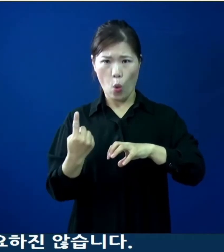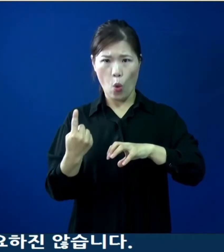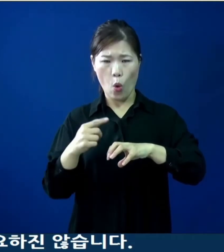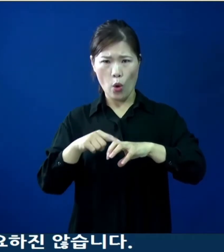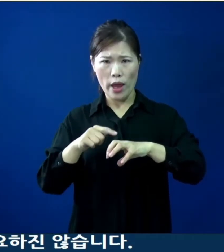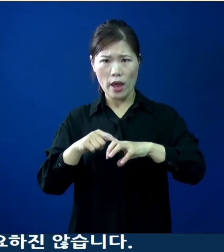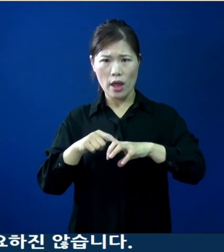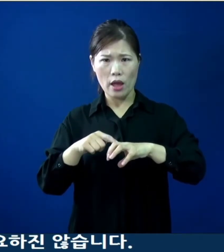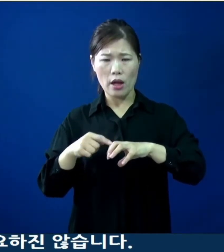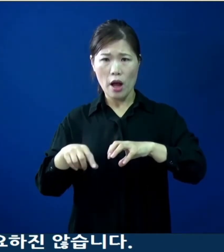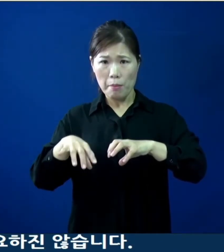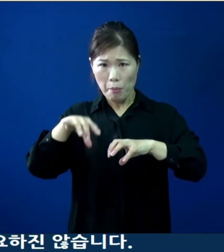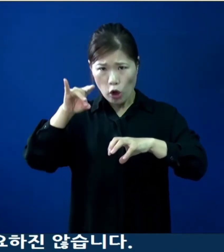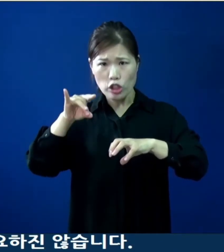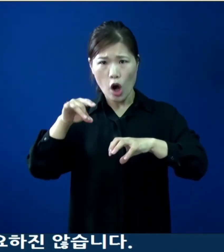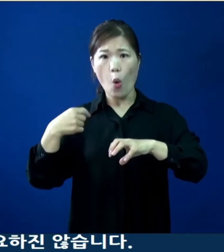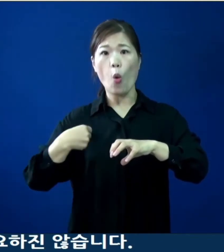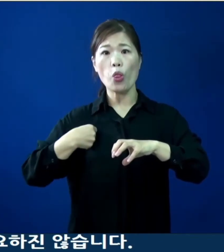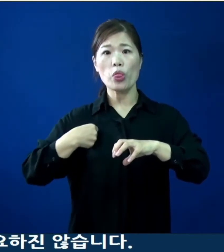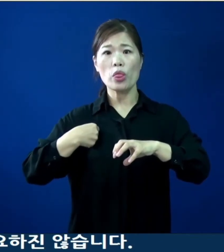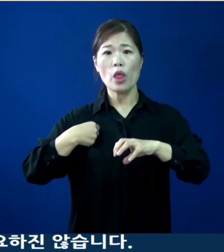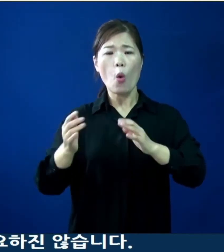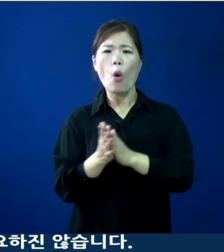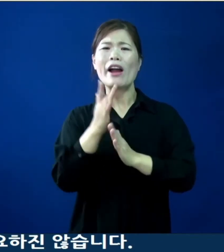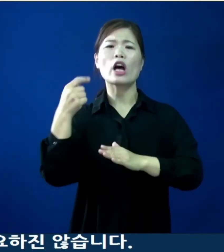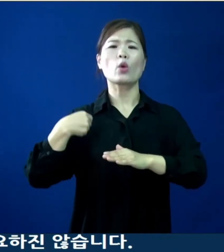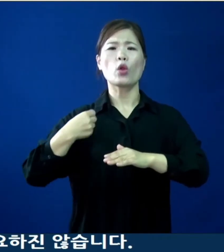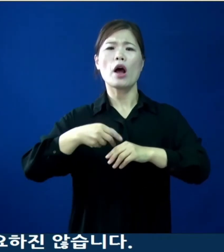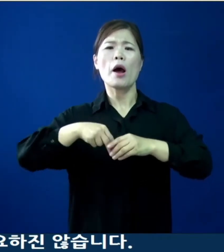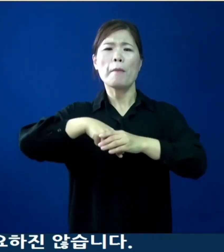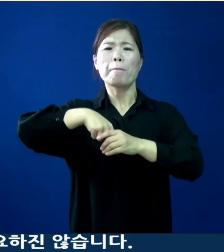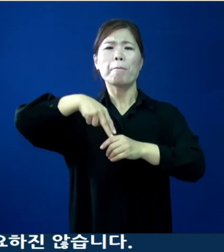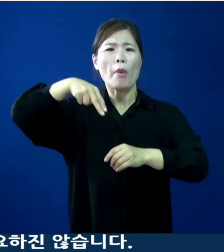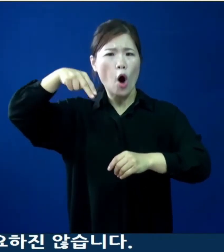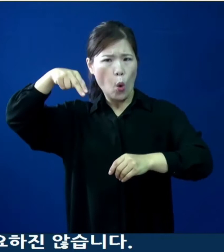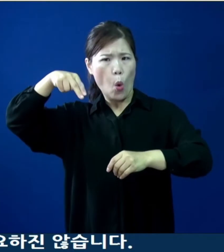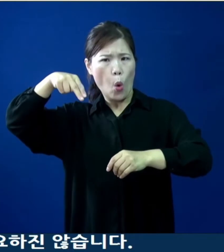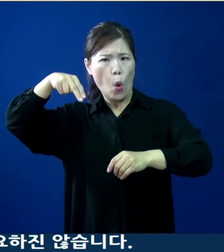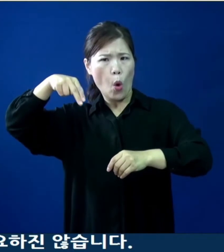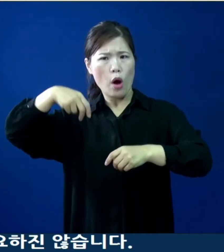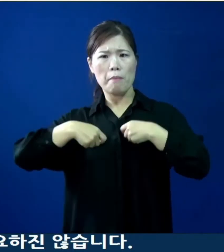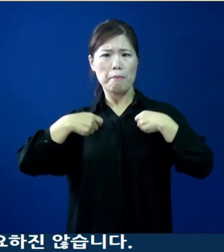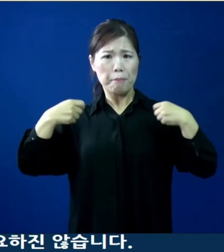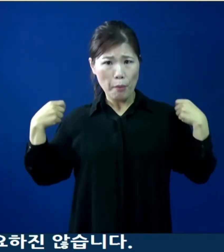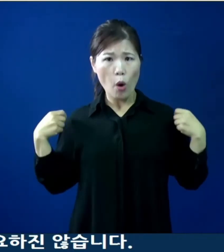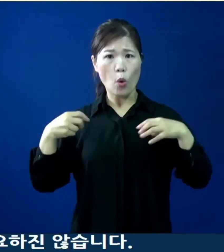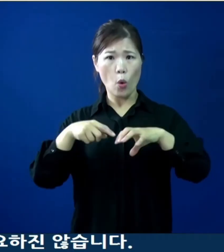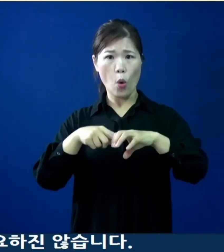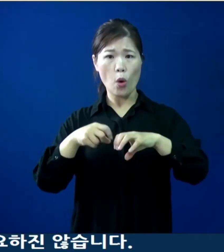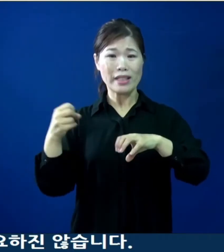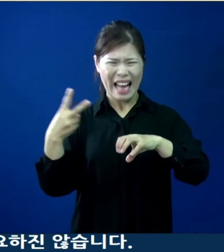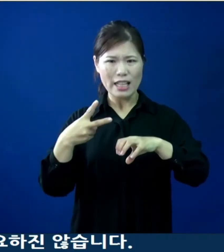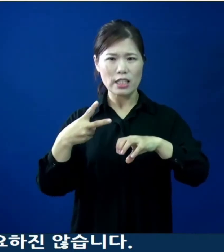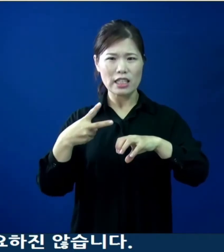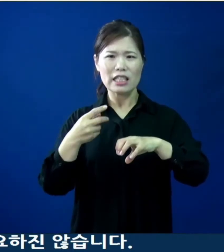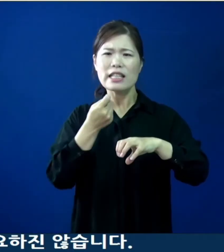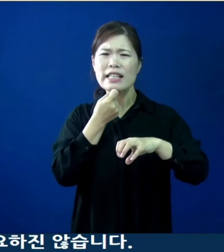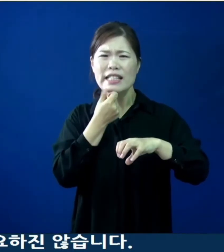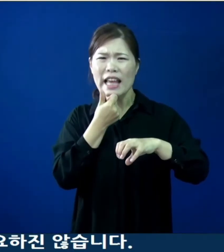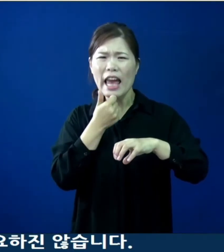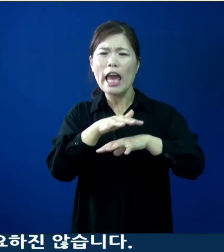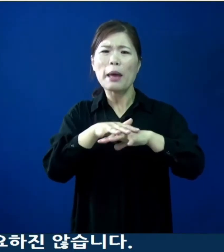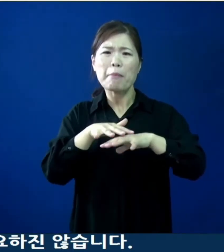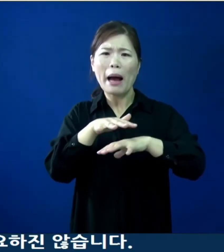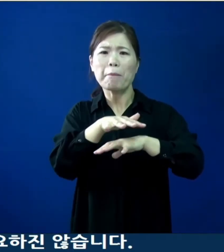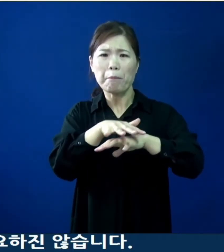화려한 대제사장 옷을 벗고 세마포 옷을 입고 지성소에 들어가는데